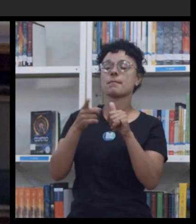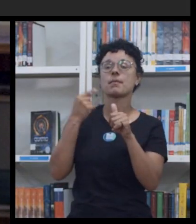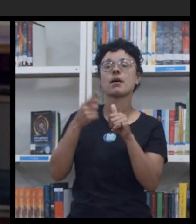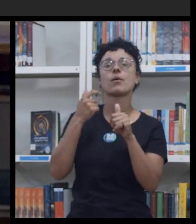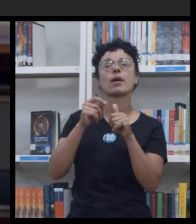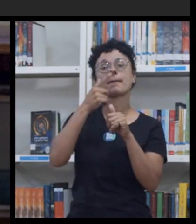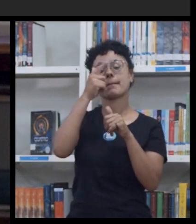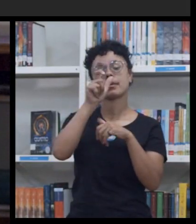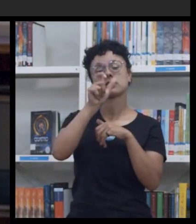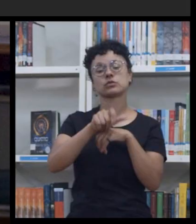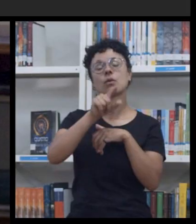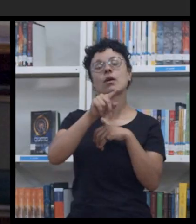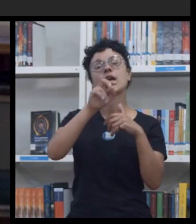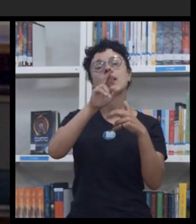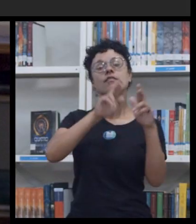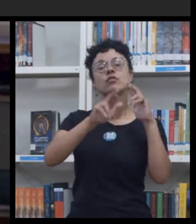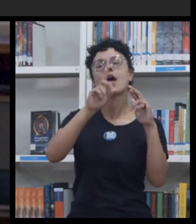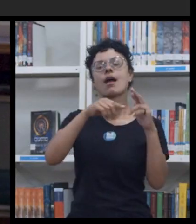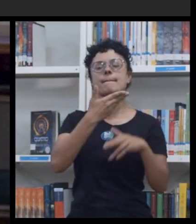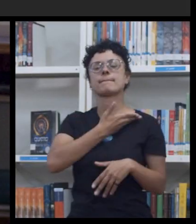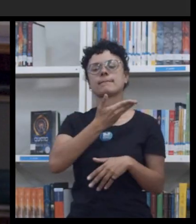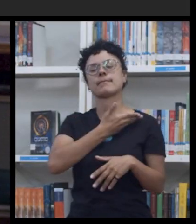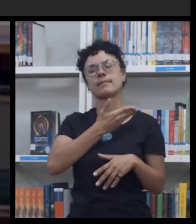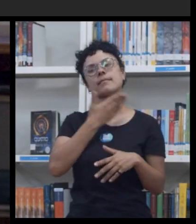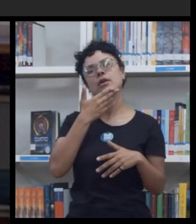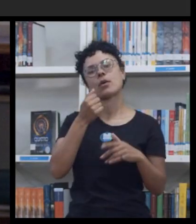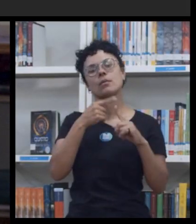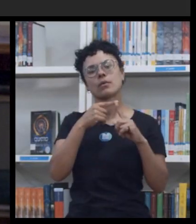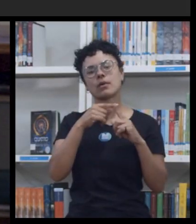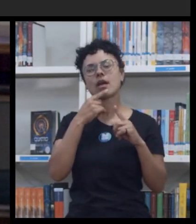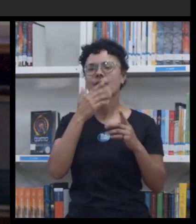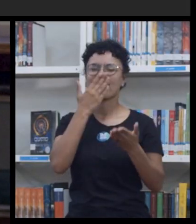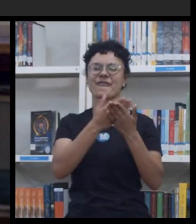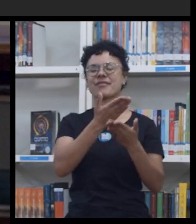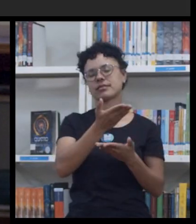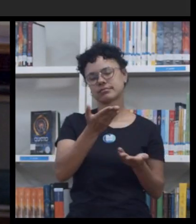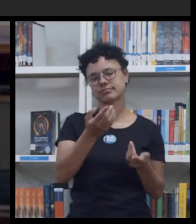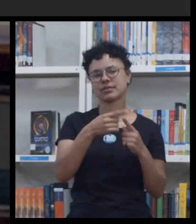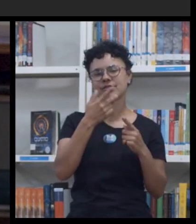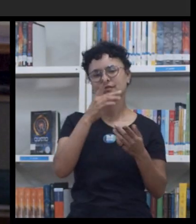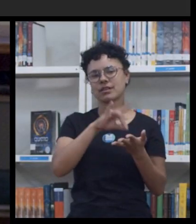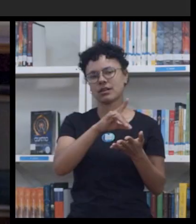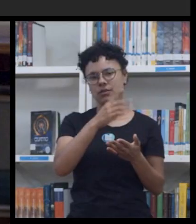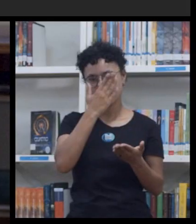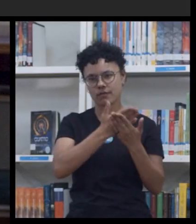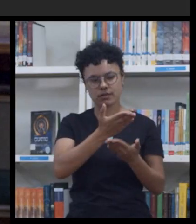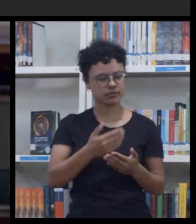é legal ter um revisor que seja amigo, porque daí você vai acreditar no que ele está te falando também.